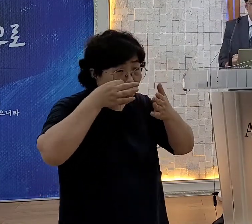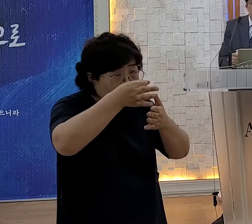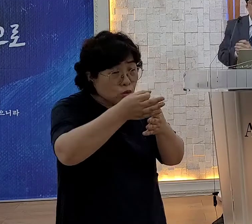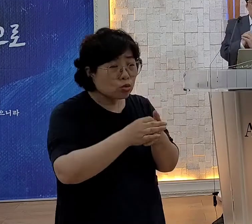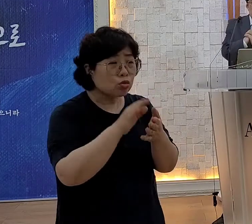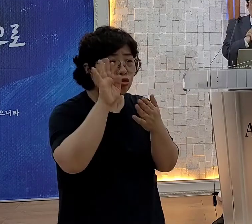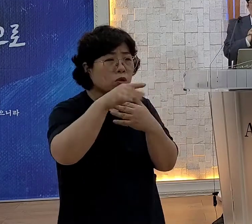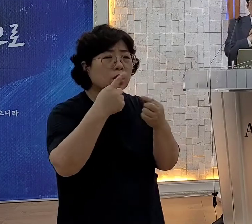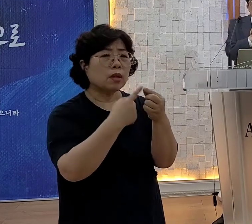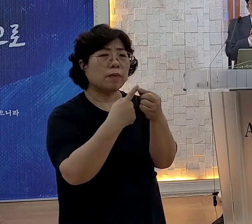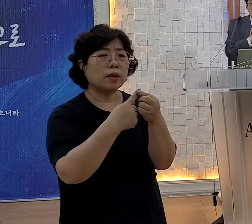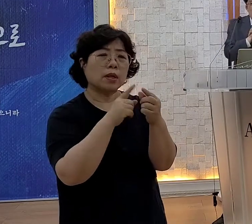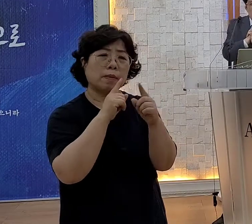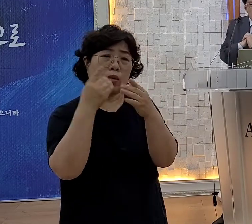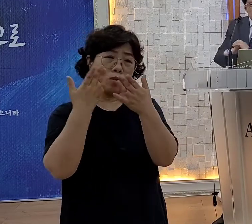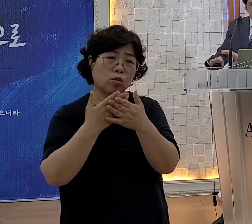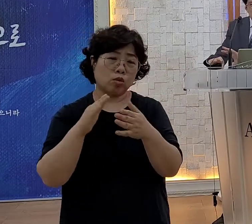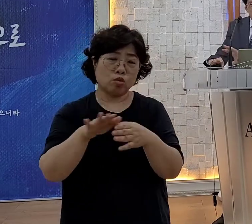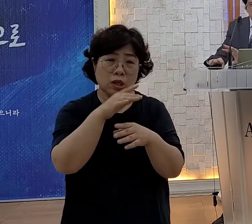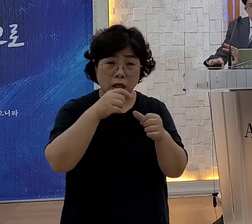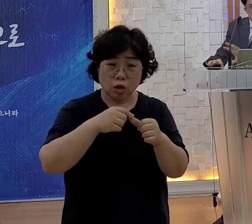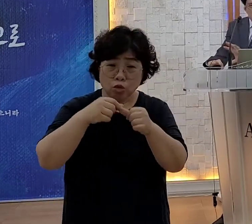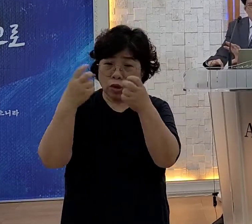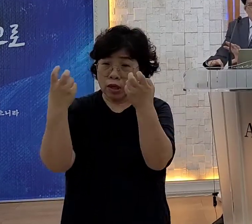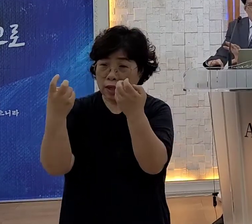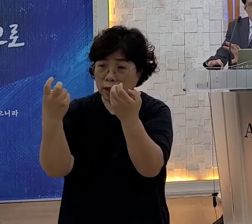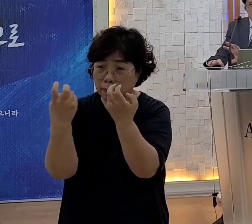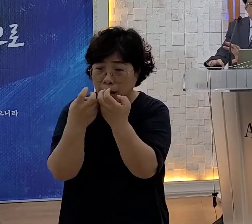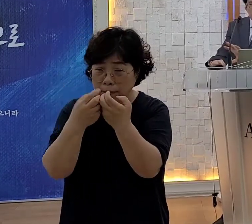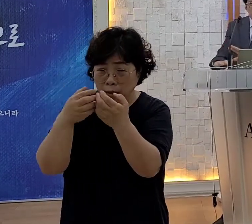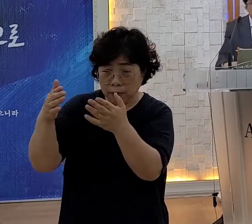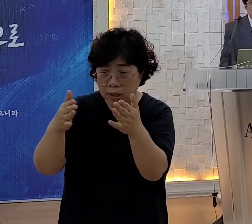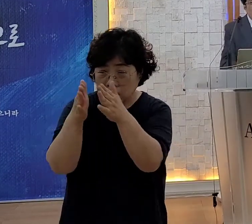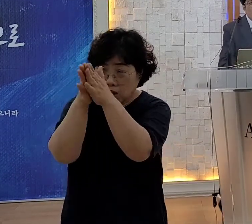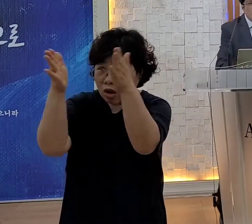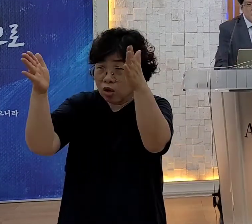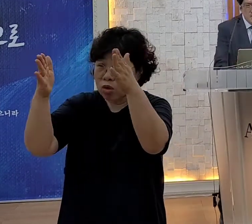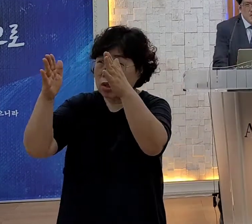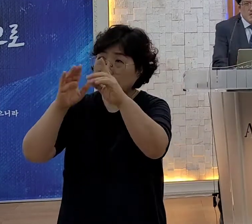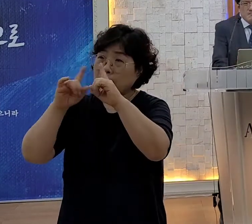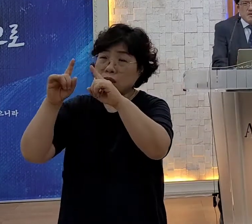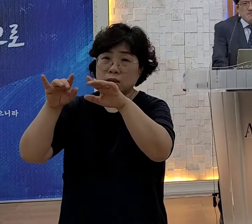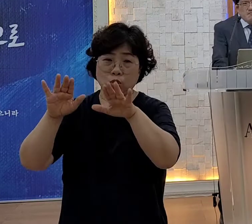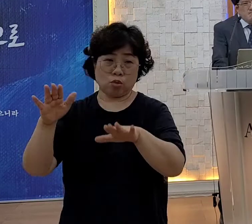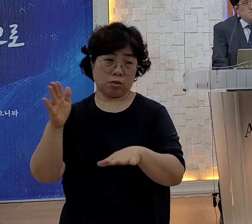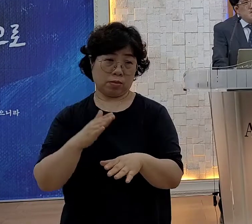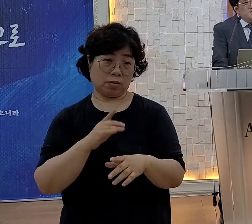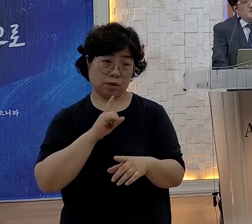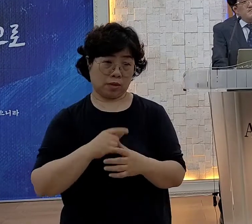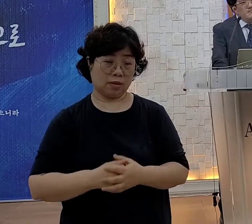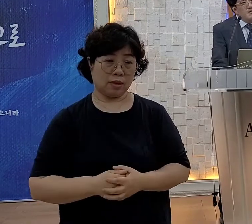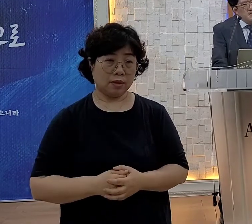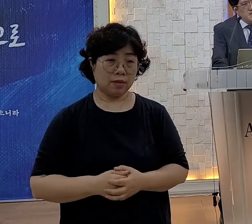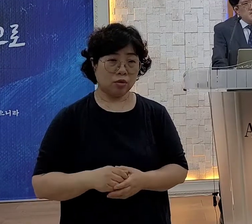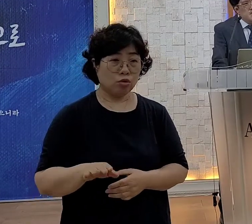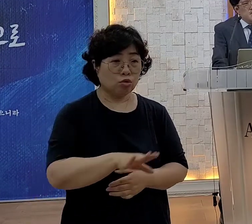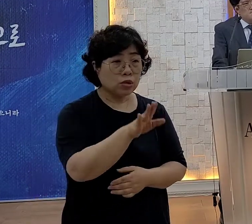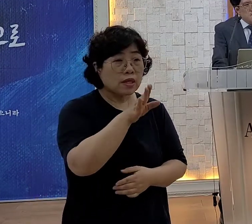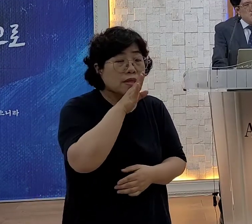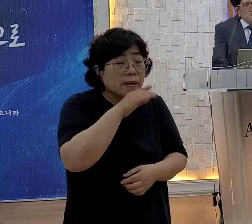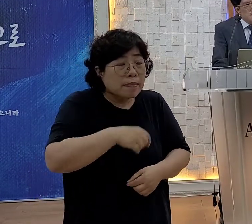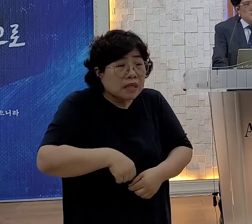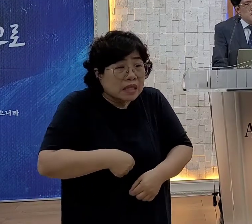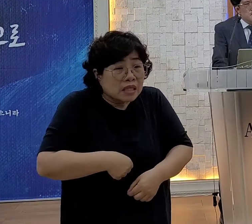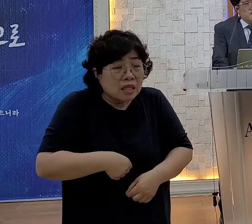말씀입니다. 이제 우리에게 구원의 길을 열어주시는 메시지인데, 자, 오늘 제가 기억할 게 뭐라고요? 우리의 이 참된